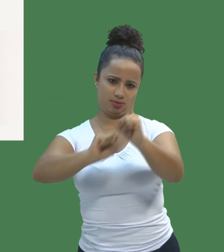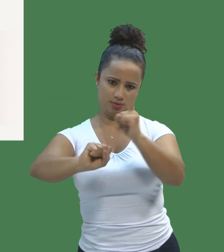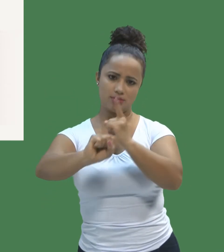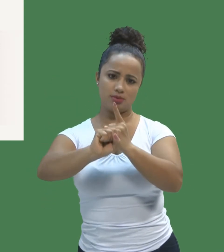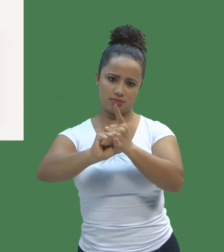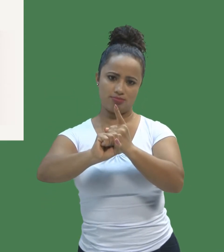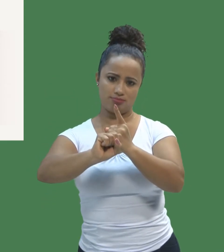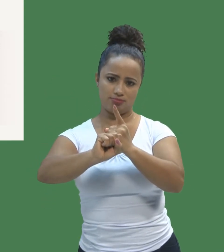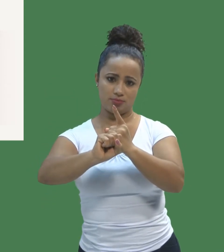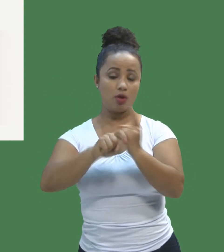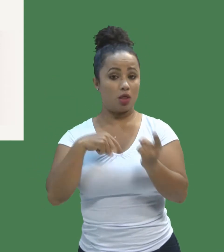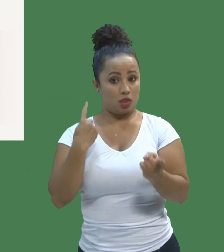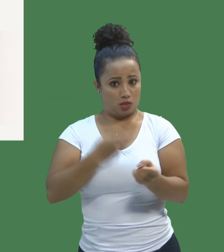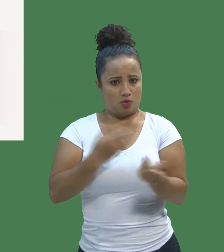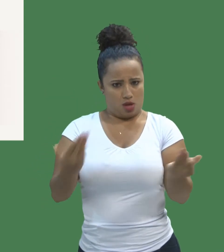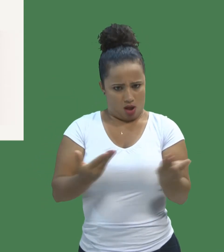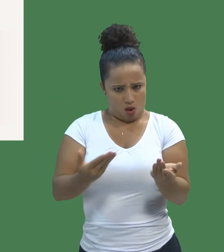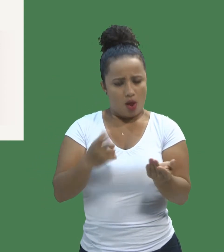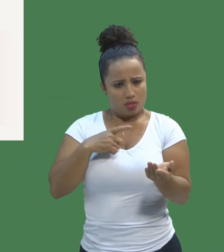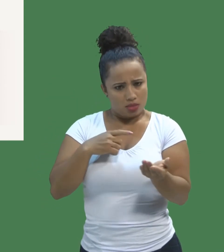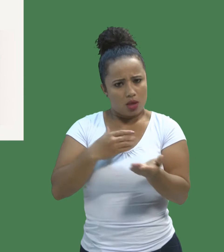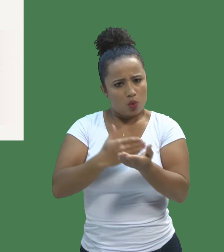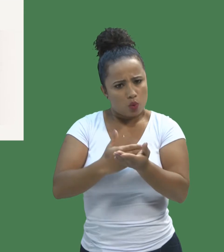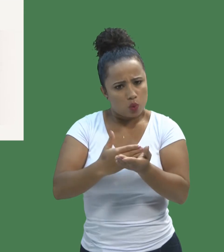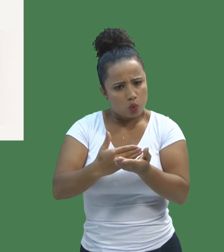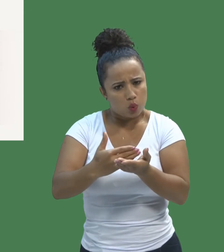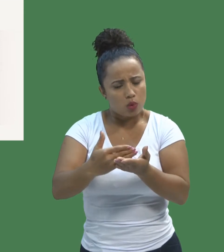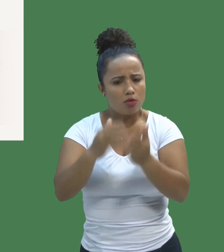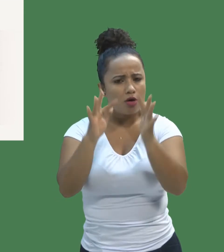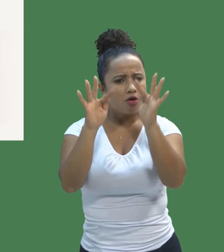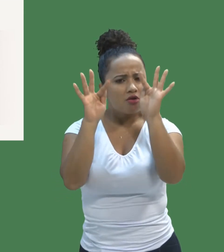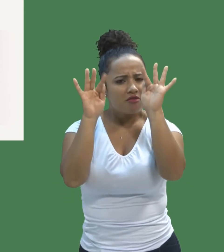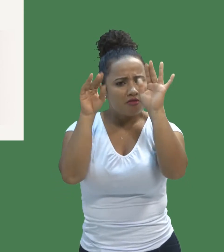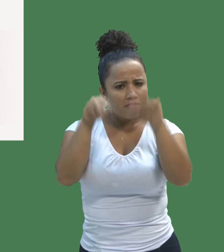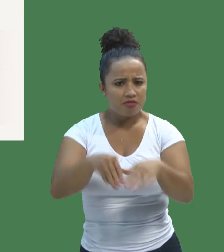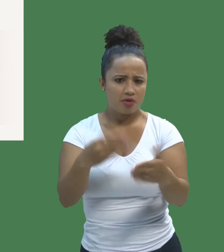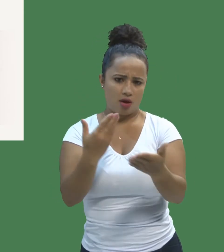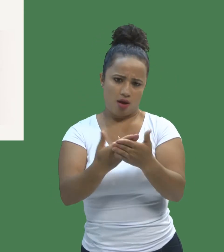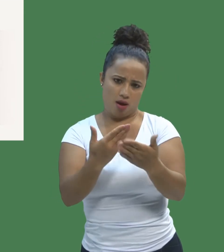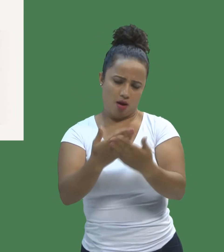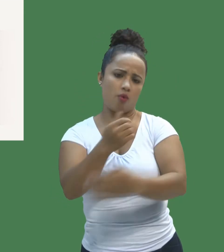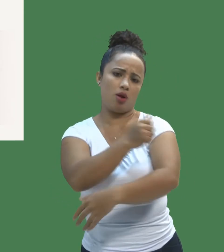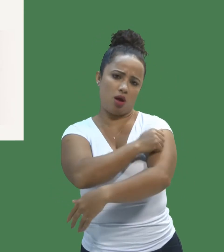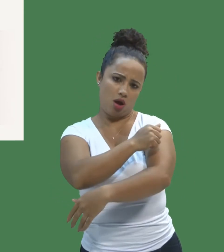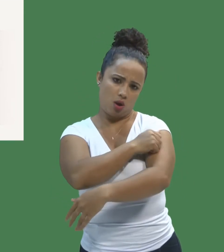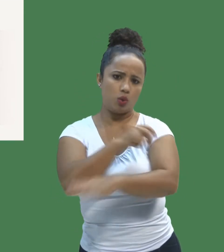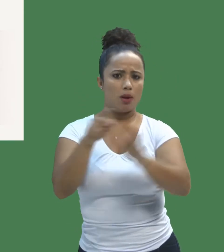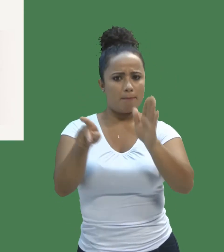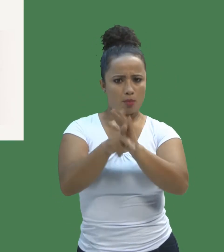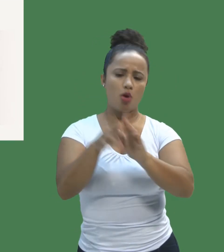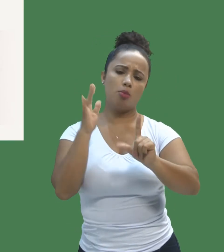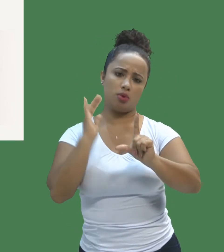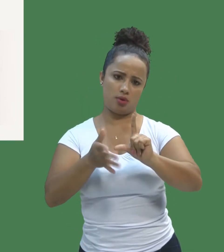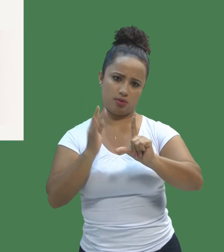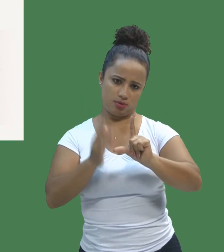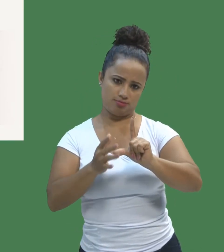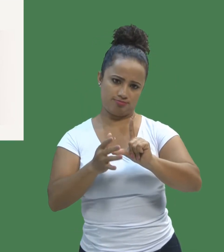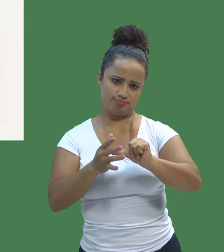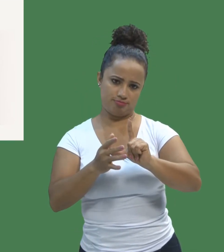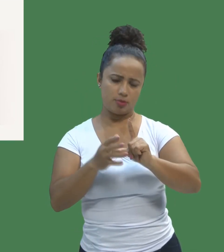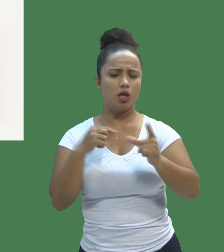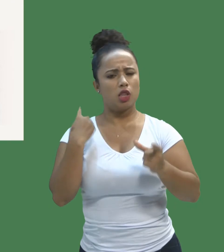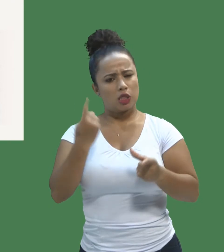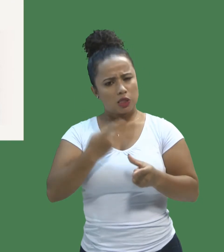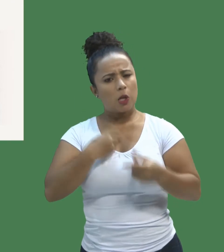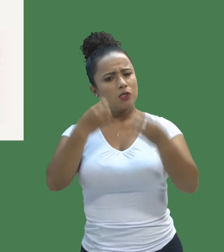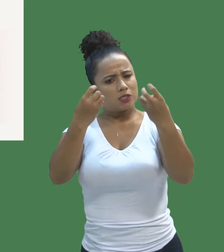das letras, afirmando que essa base filosófica, cercada de preocupações históricas